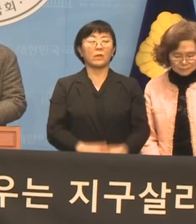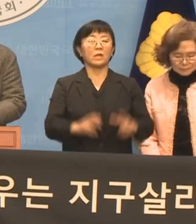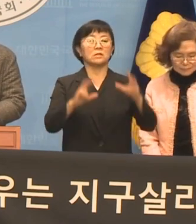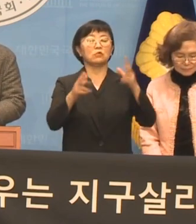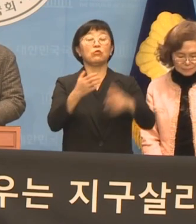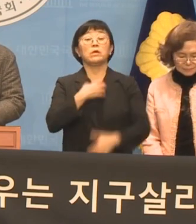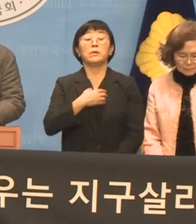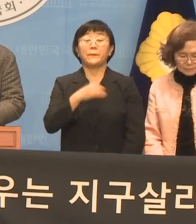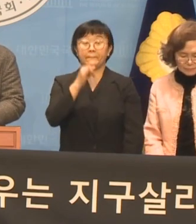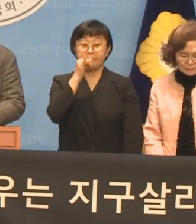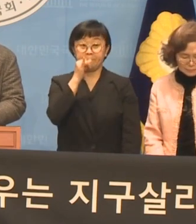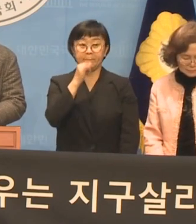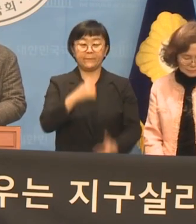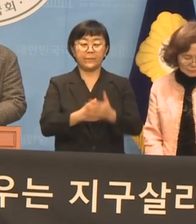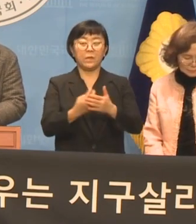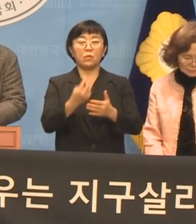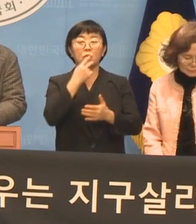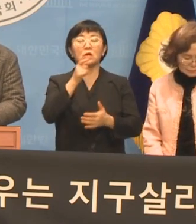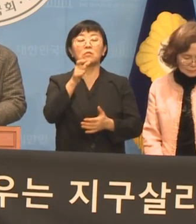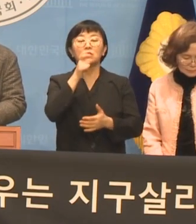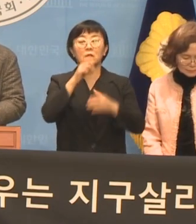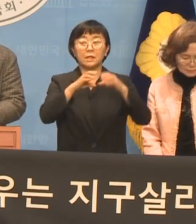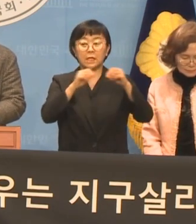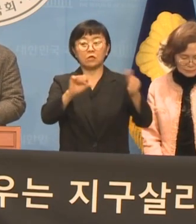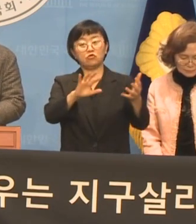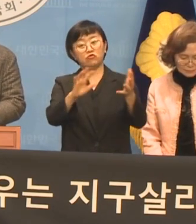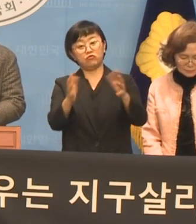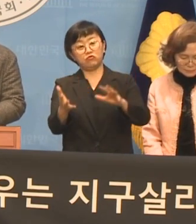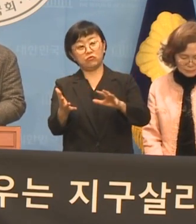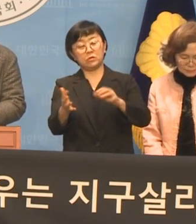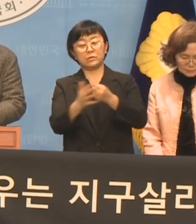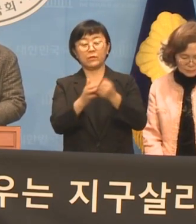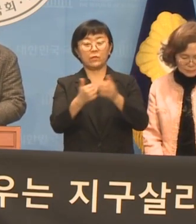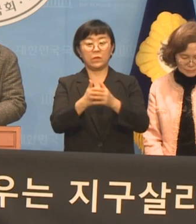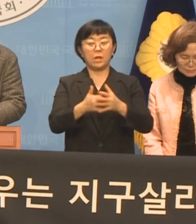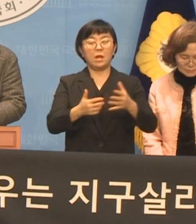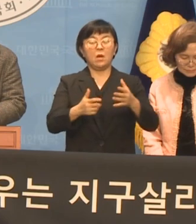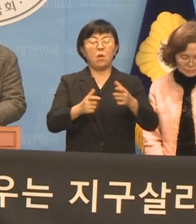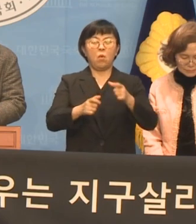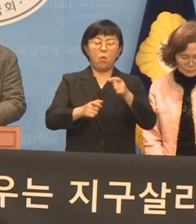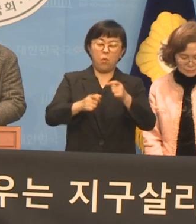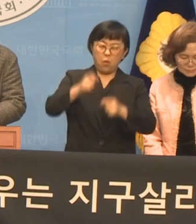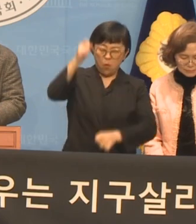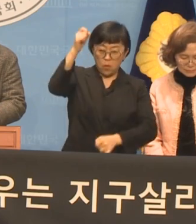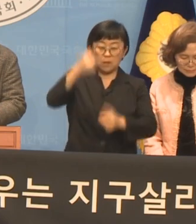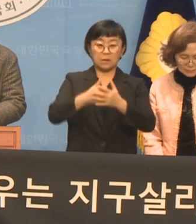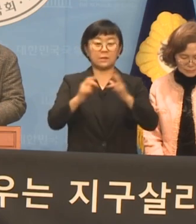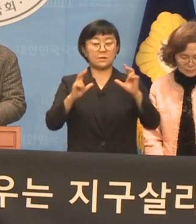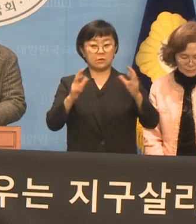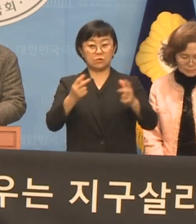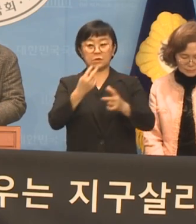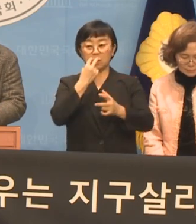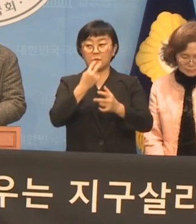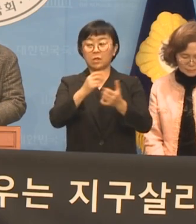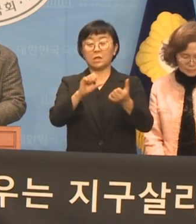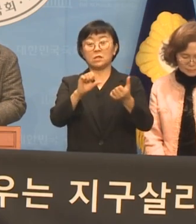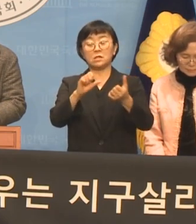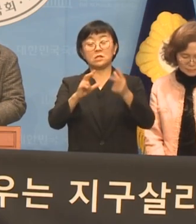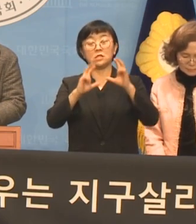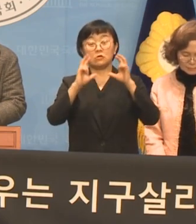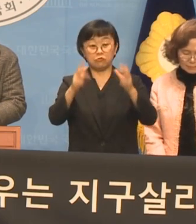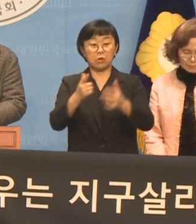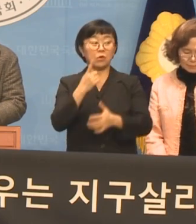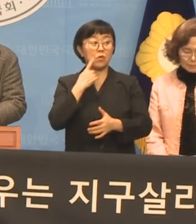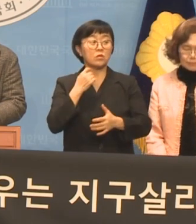지구가 위험하다. 공기와 물과 땅이 죽어가고 있다. 수십억 년을 살아온 지구, 생명의 지구가